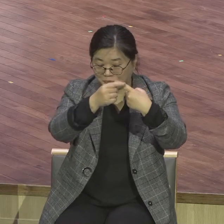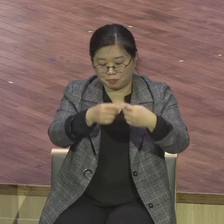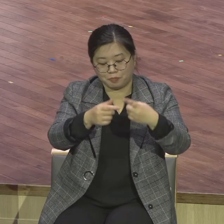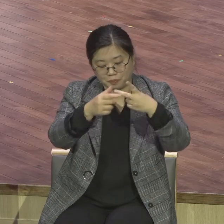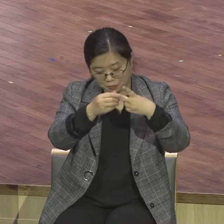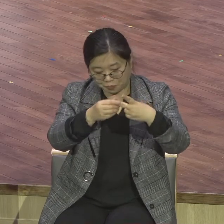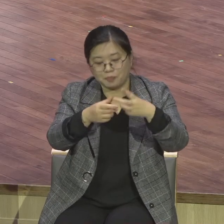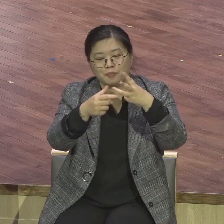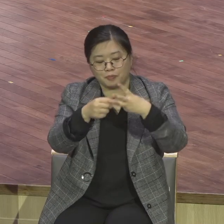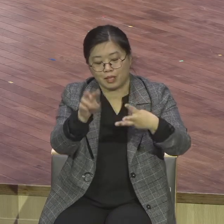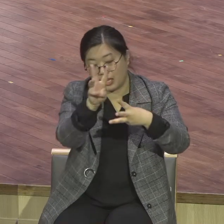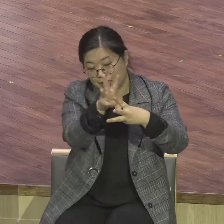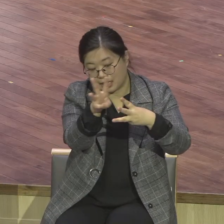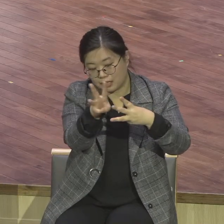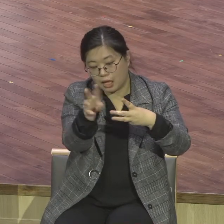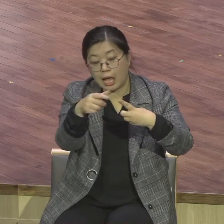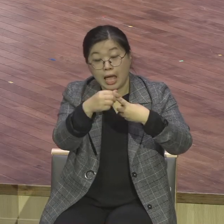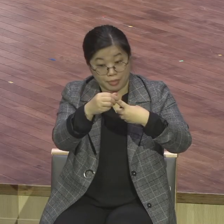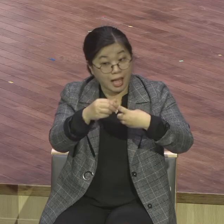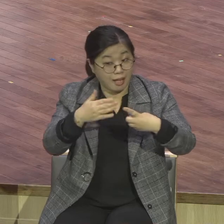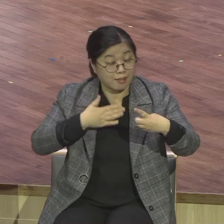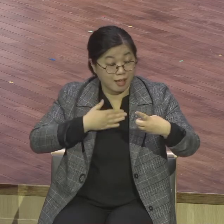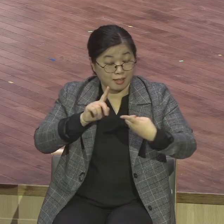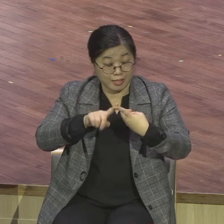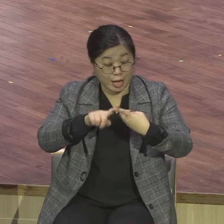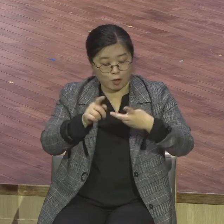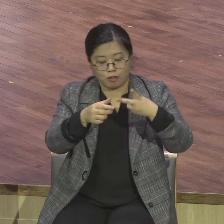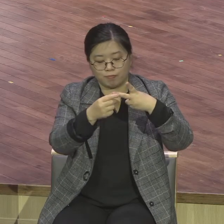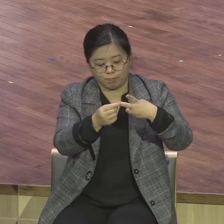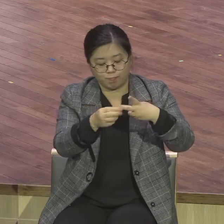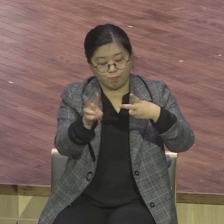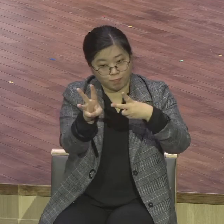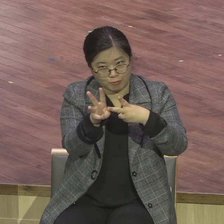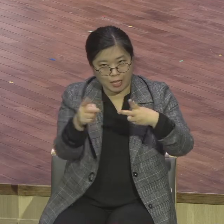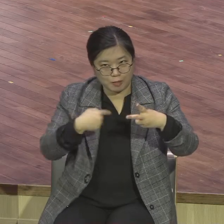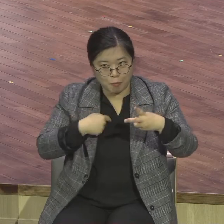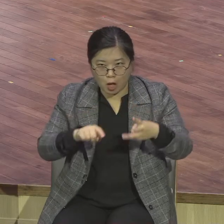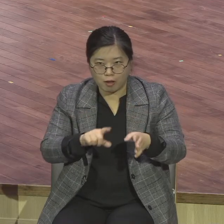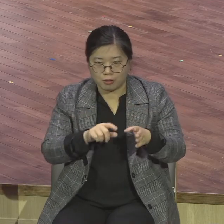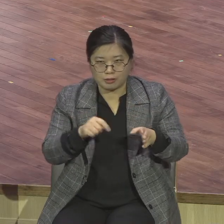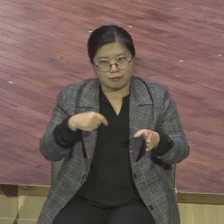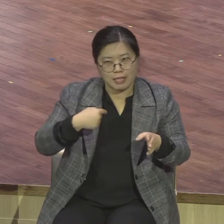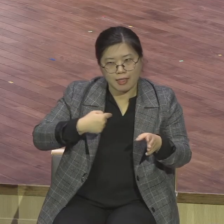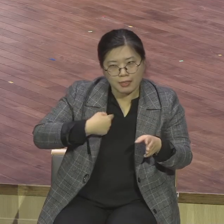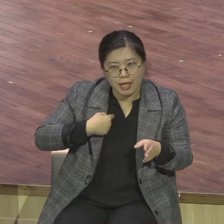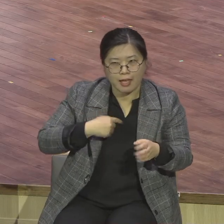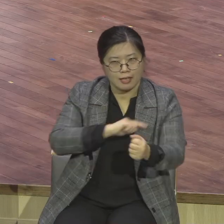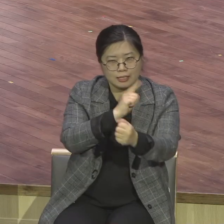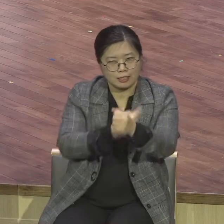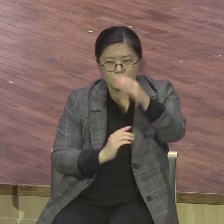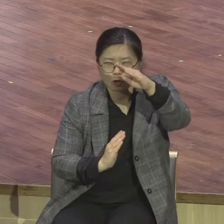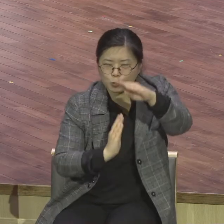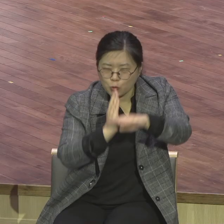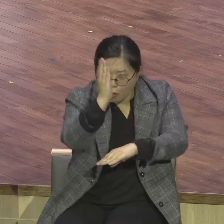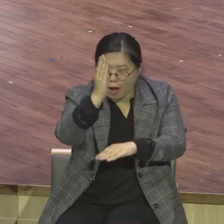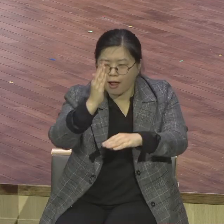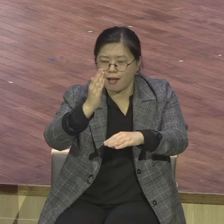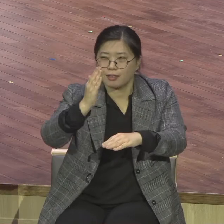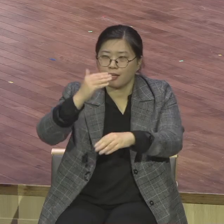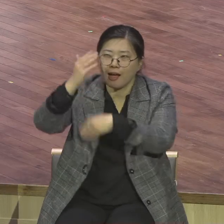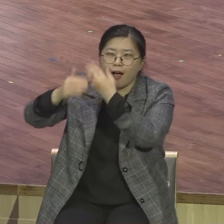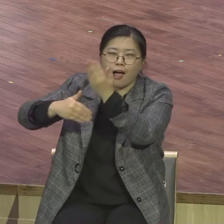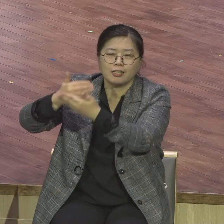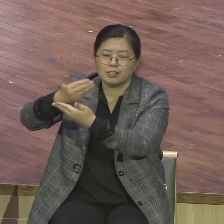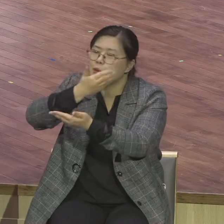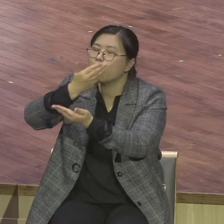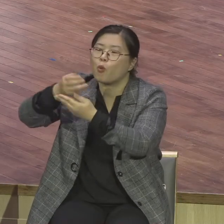삼전무후무한 응답을 받게 됩니다. 삼 응답이 뭡니까? 나, 교회, 업입니다. 나와 교회와